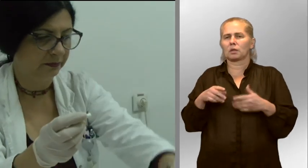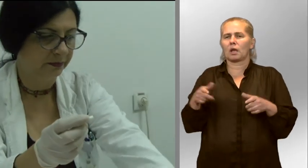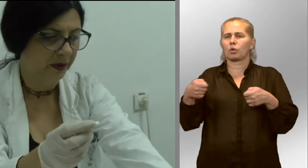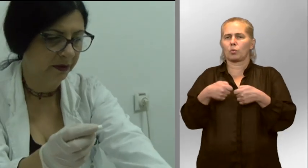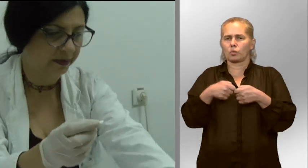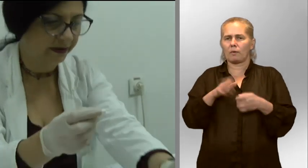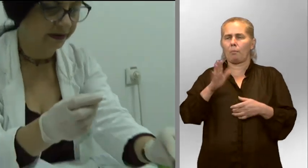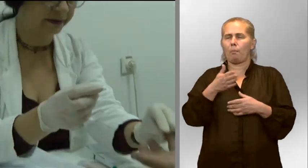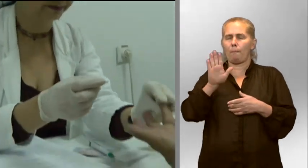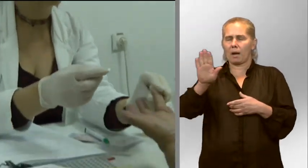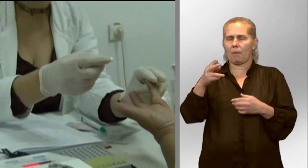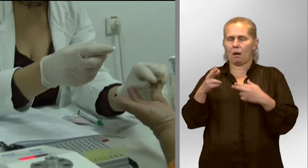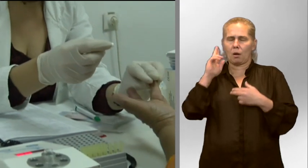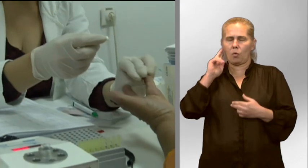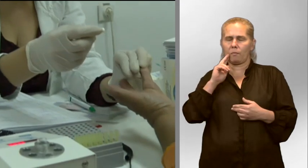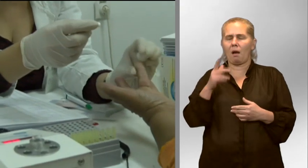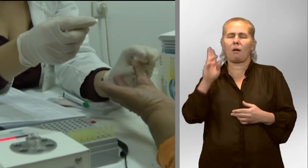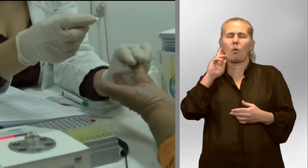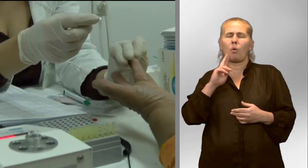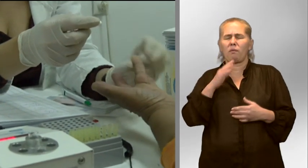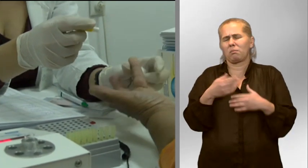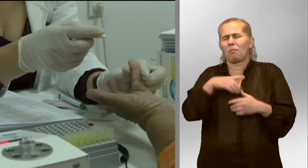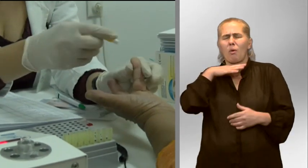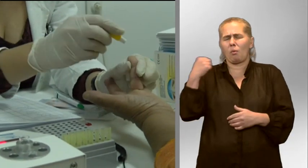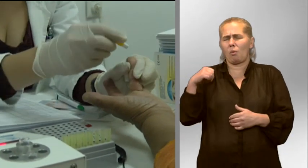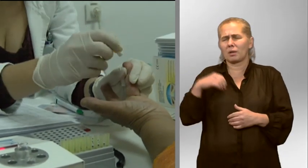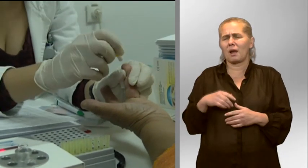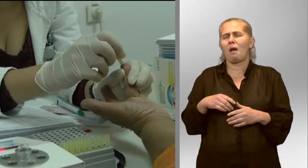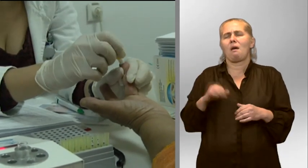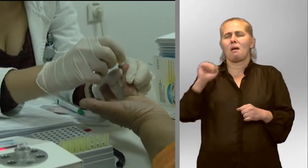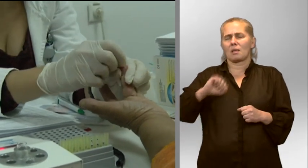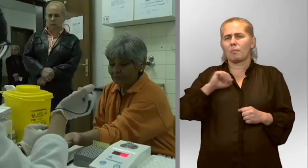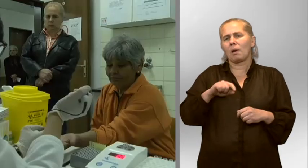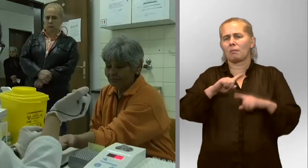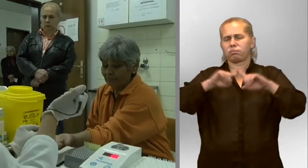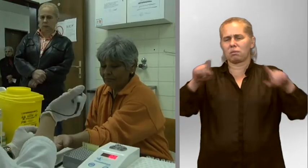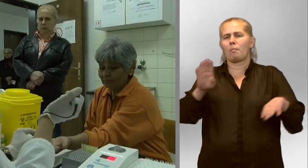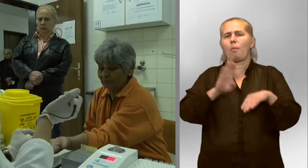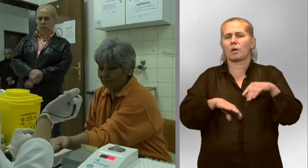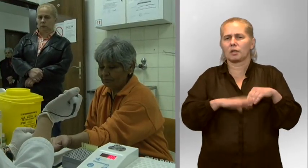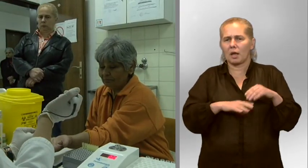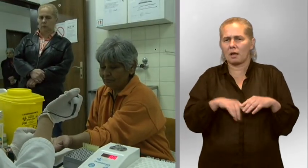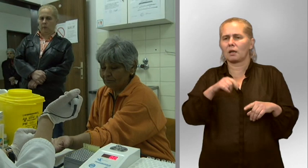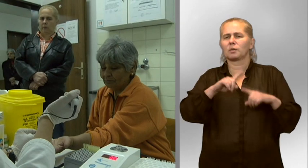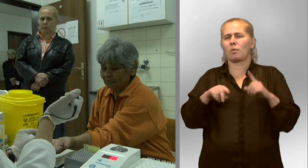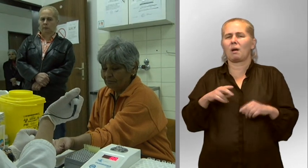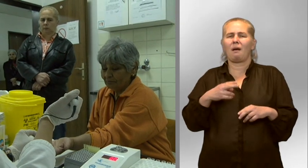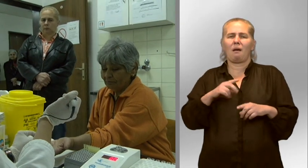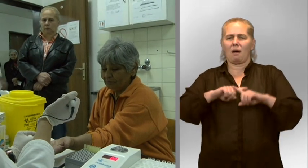njima, gluvi vekovima trpeli razna poniženja, pre svega zbog raznih imena koje su im